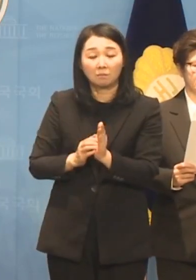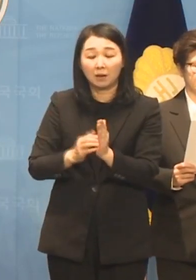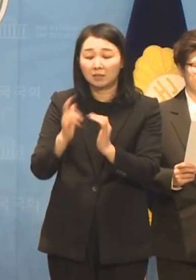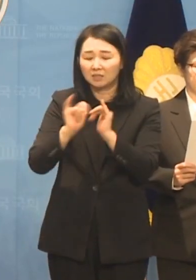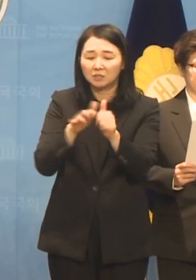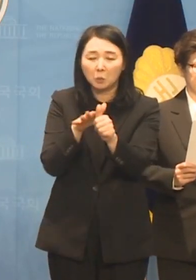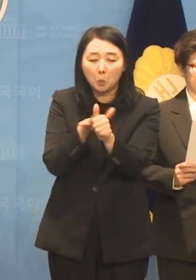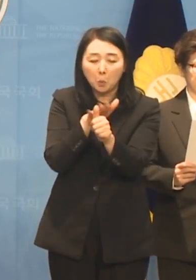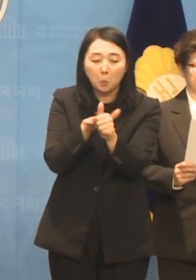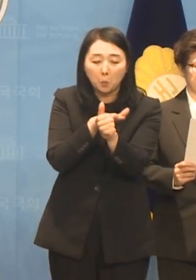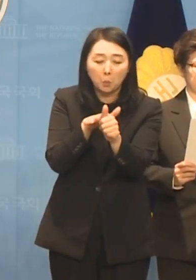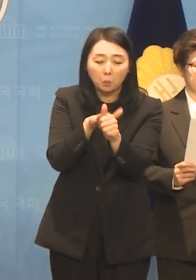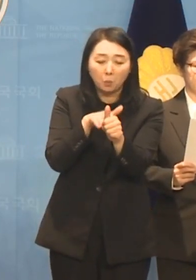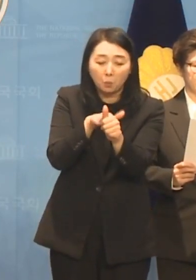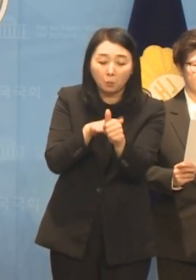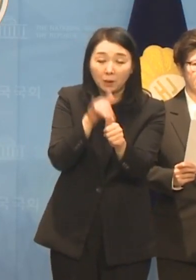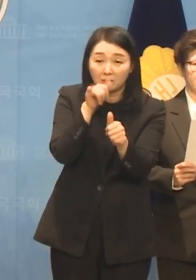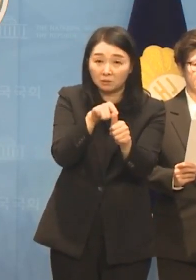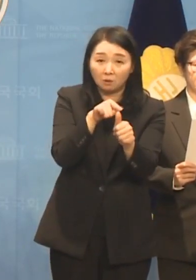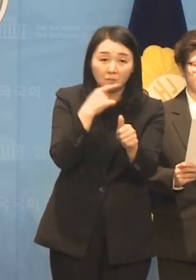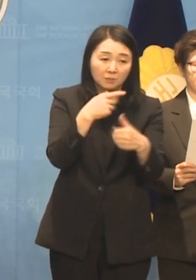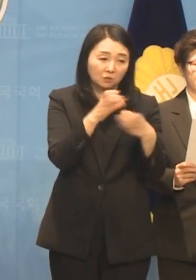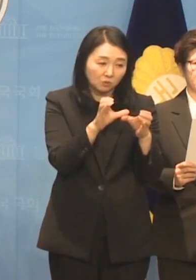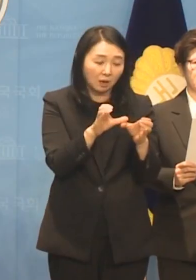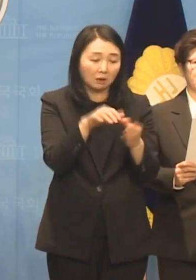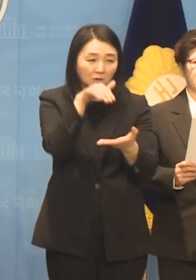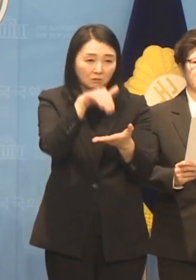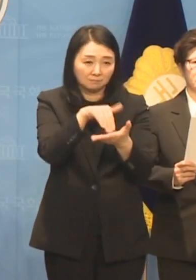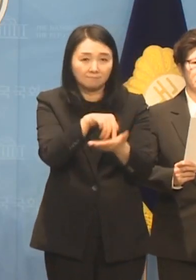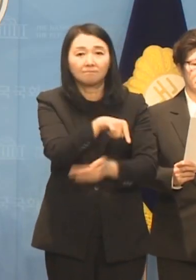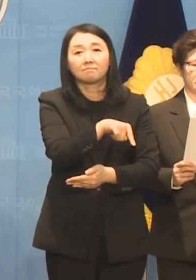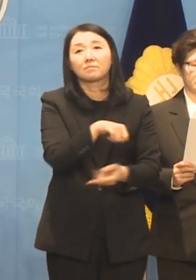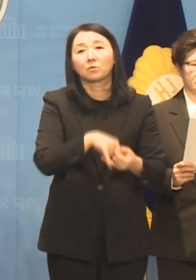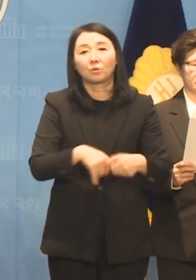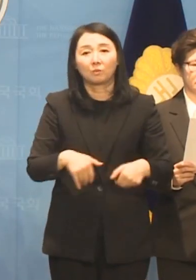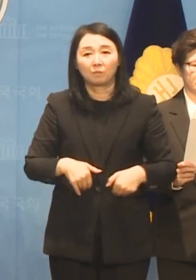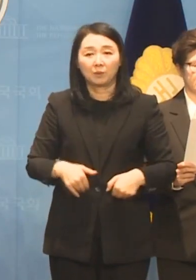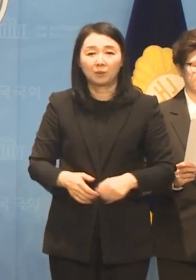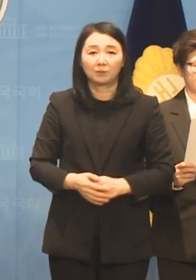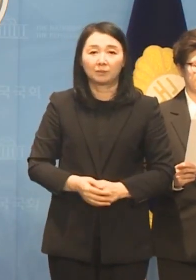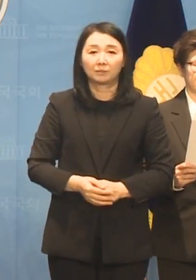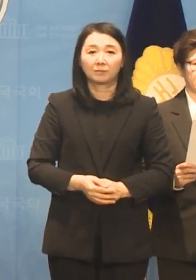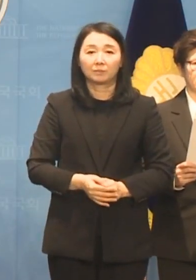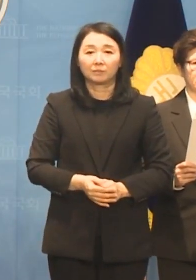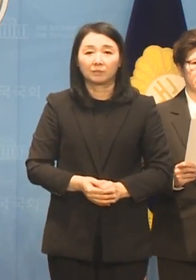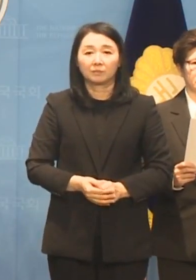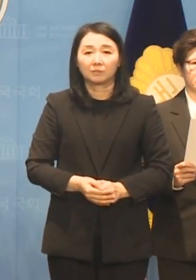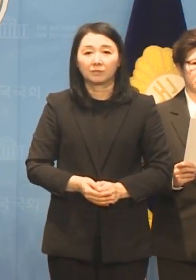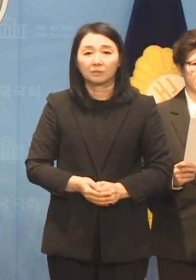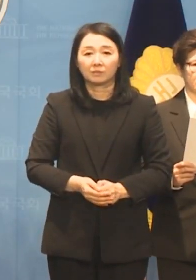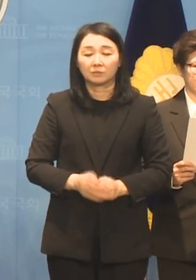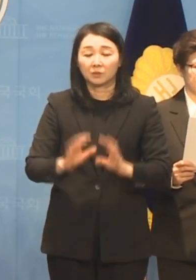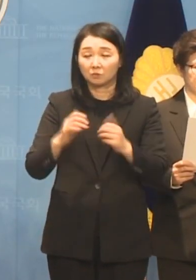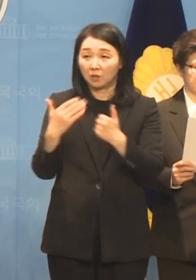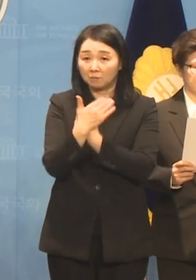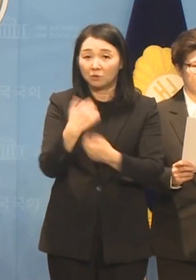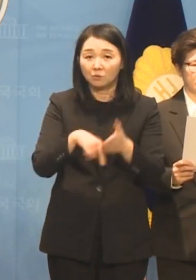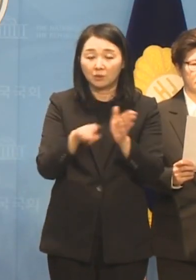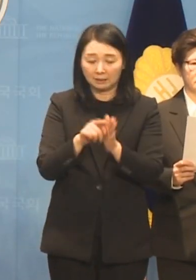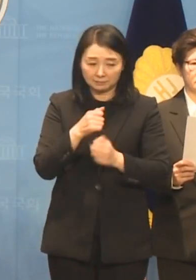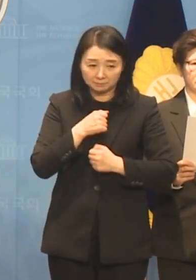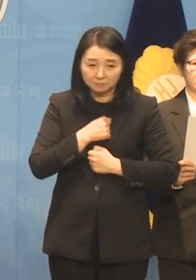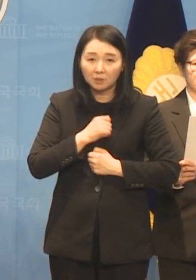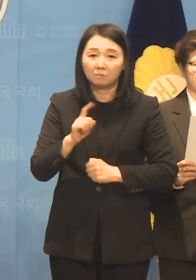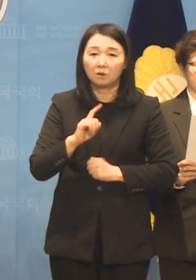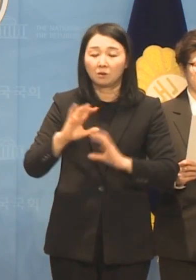회유한 더불어민주당의 자성은 반드시 있어야 한다고 봅니다. 국가 안보를 위해 지켜져야